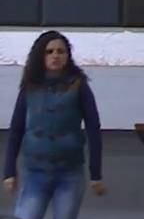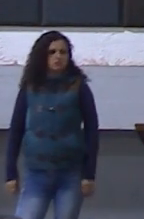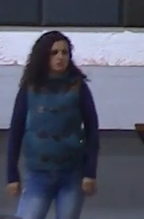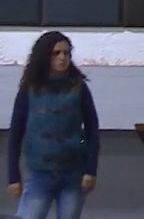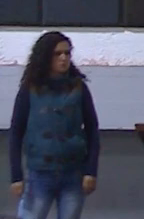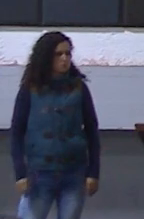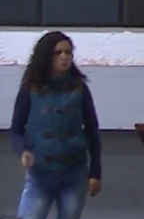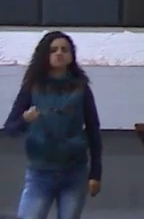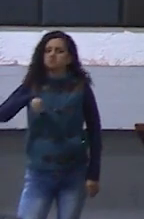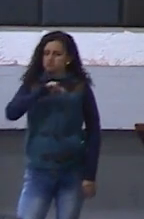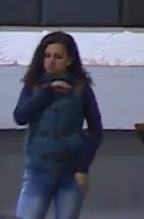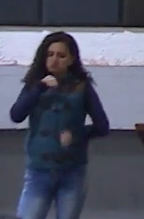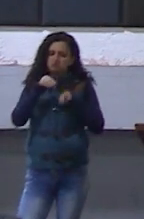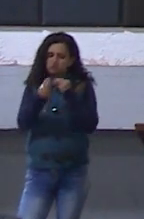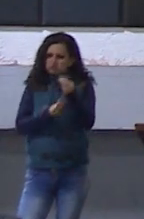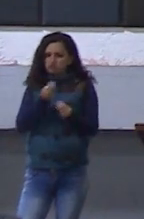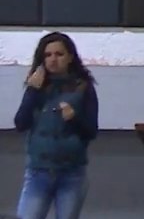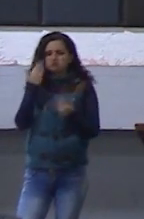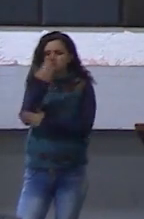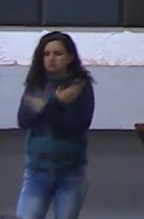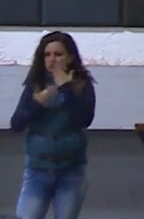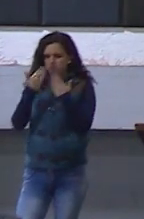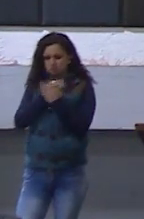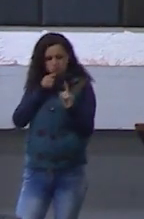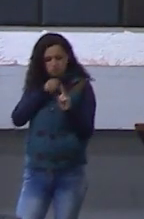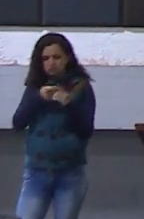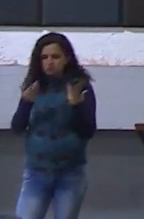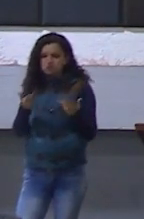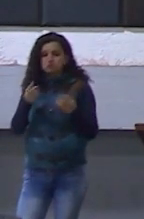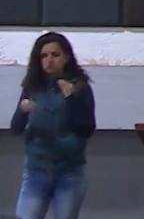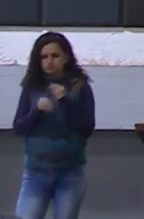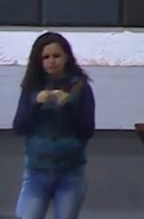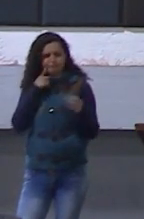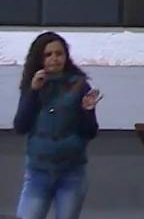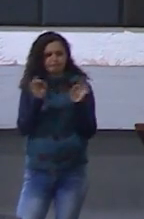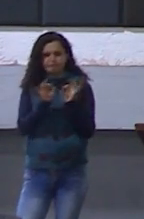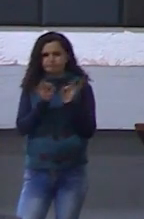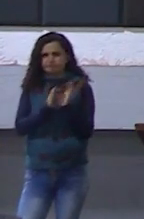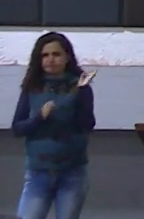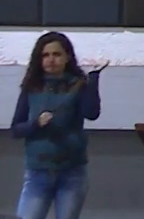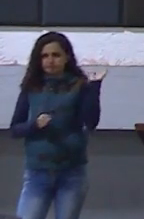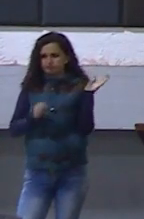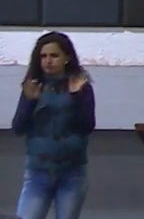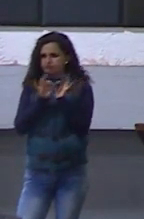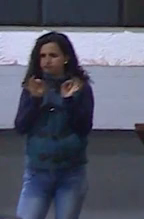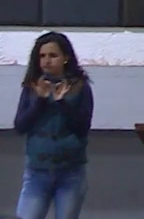hicimos un análisis ocupacional miren la sencillez de la